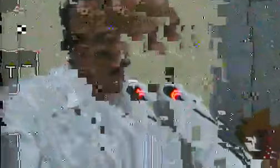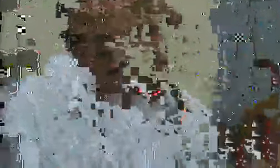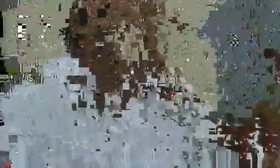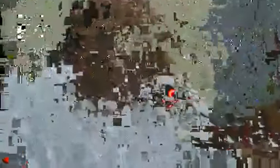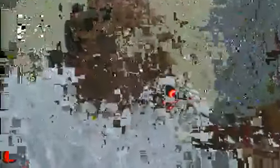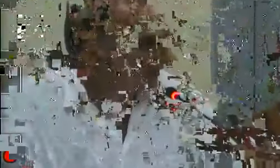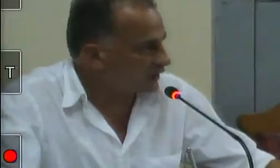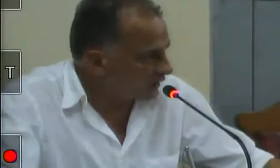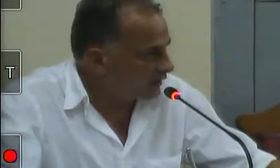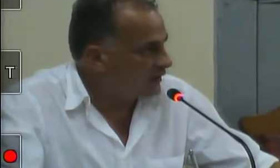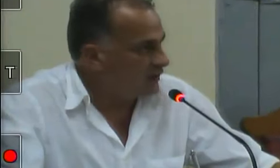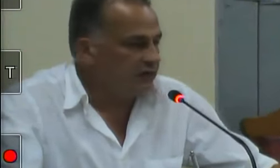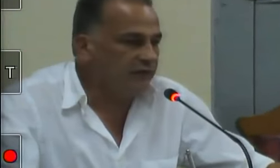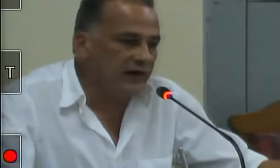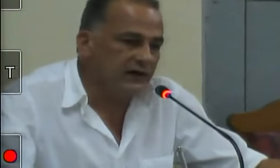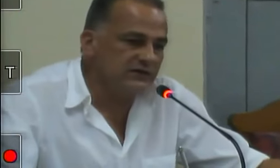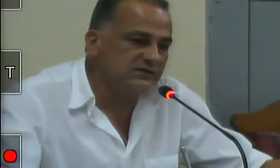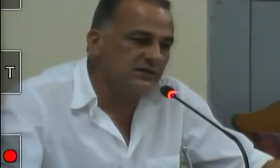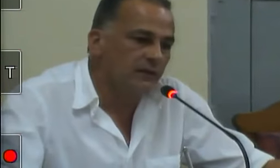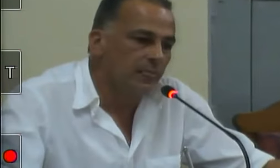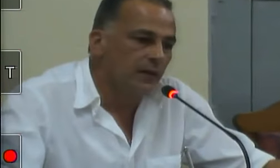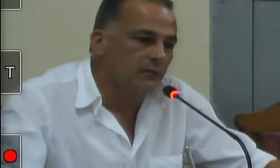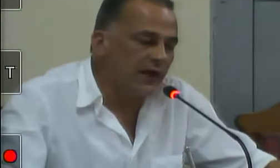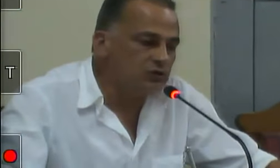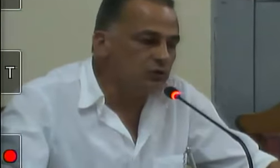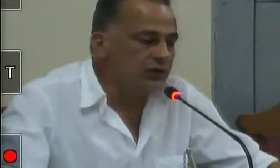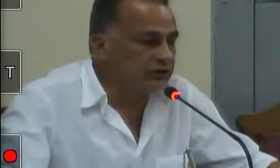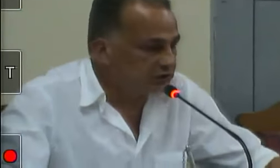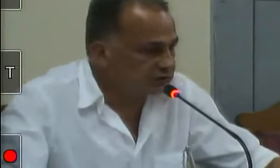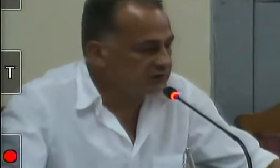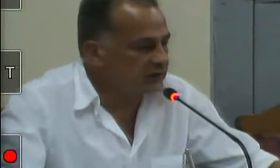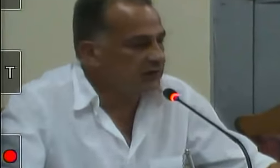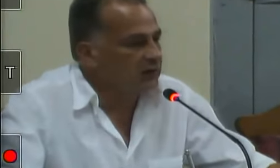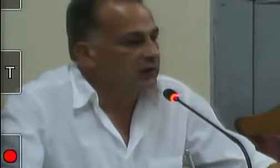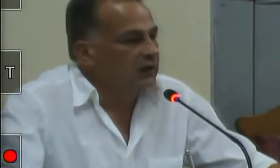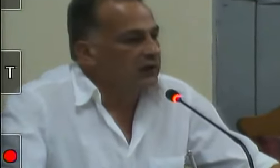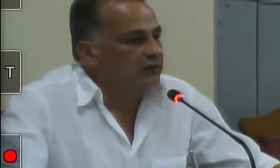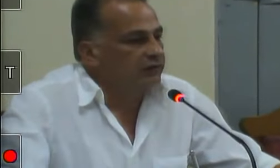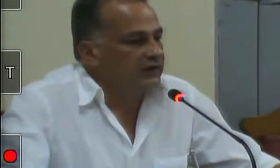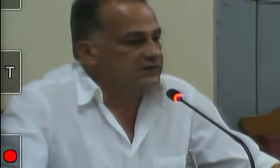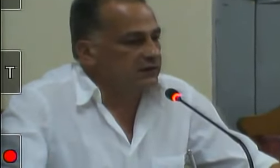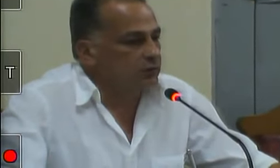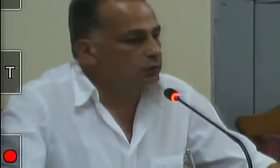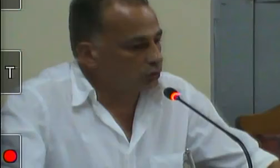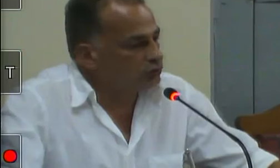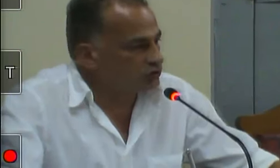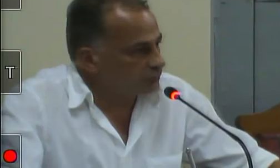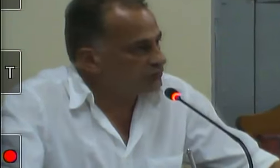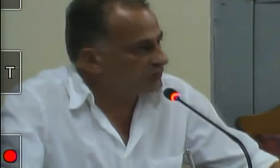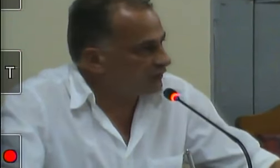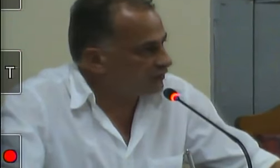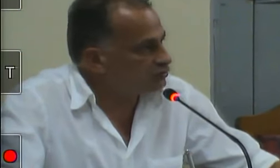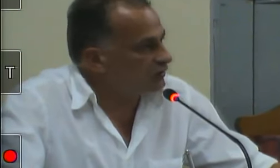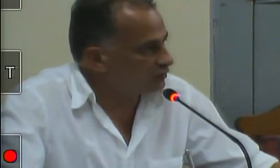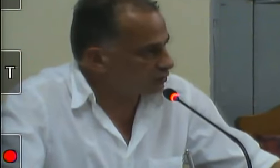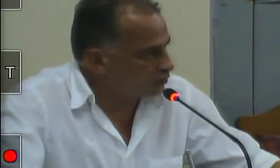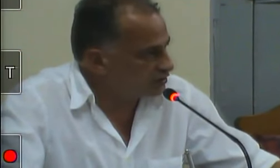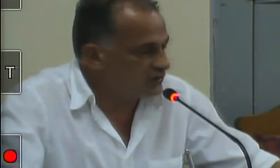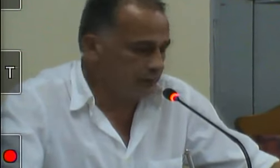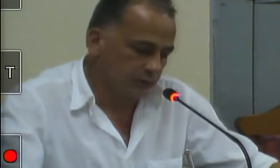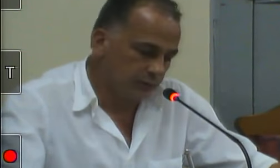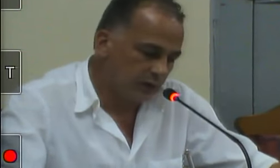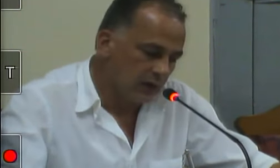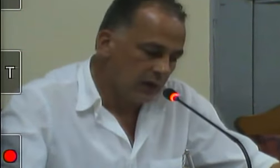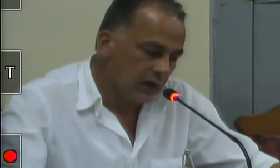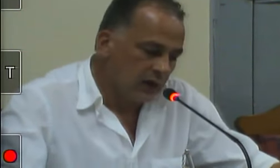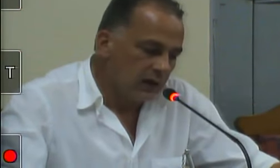como sempre foi aqui em Valença, médico legista, fazendo todo tipo de serviço dentro do